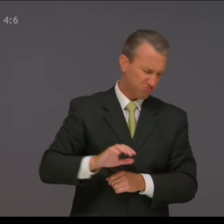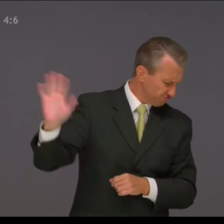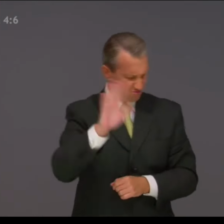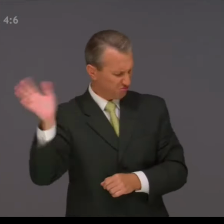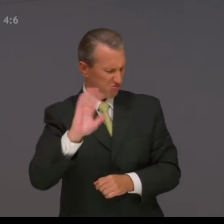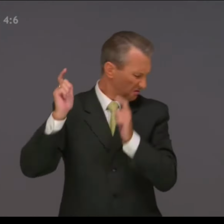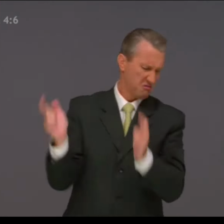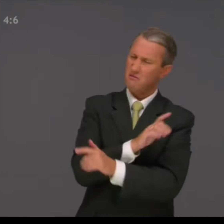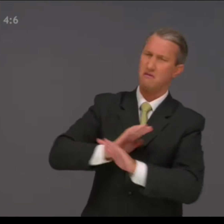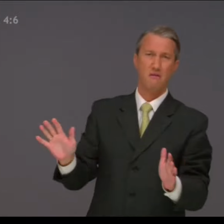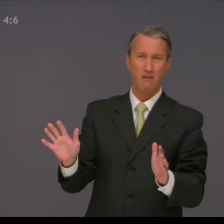Ürün bu.